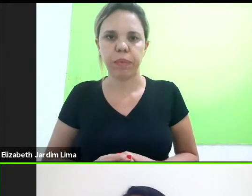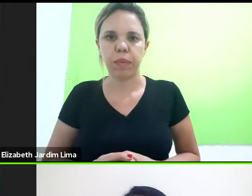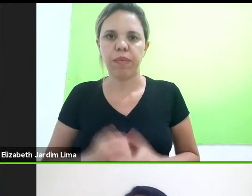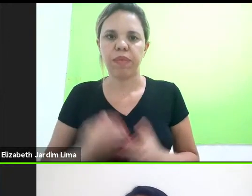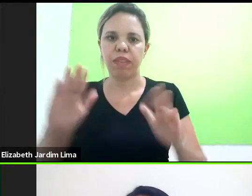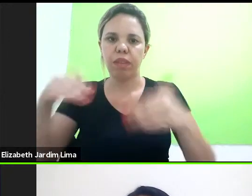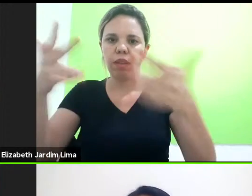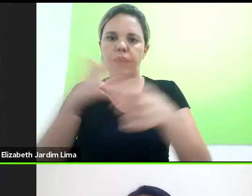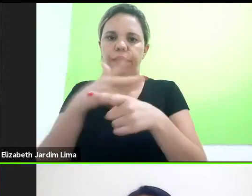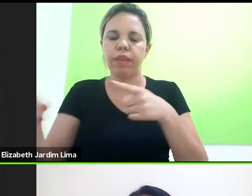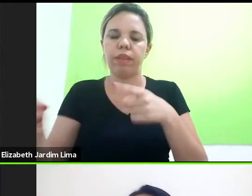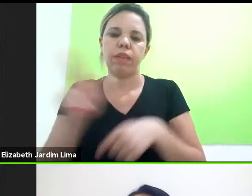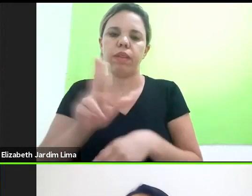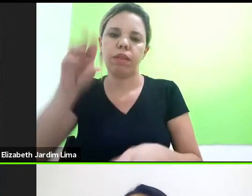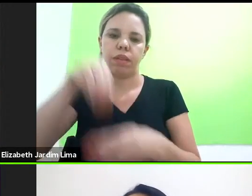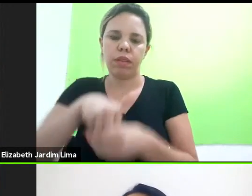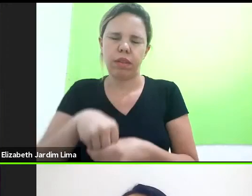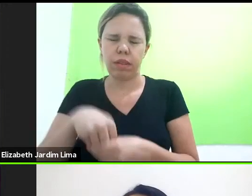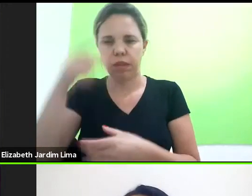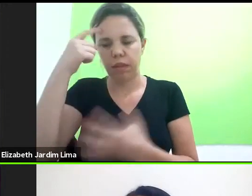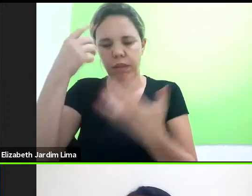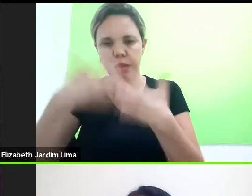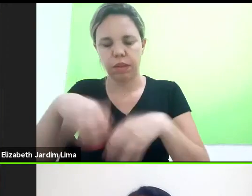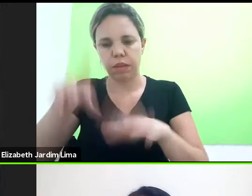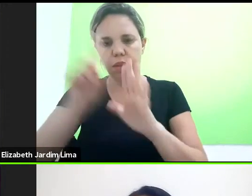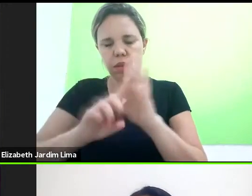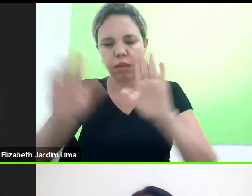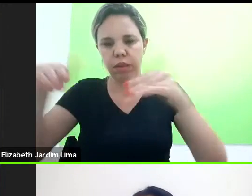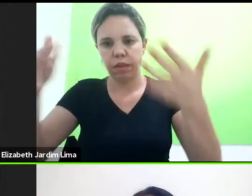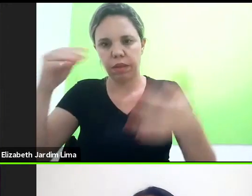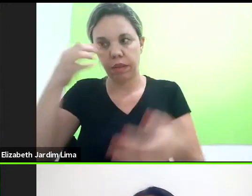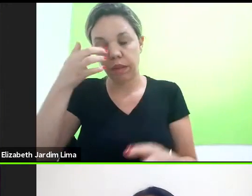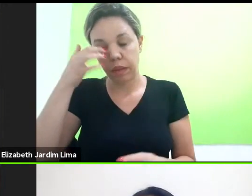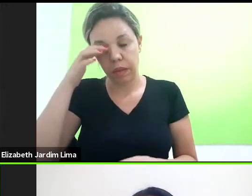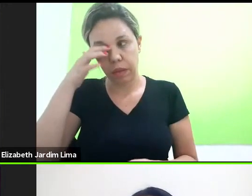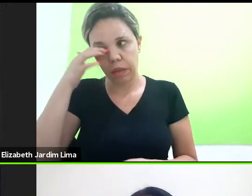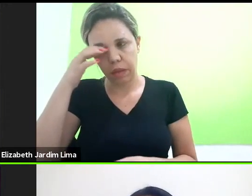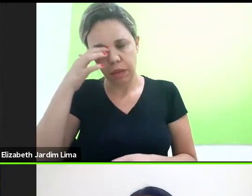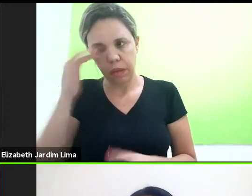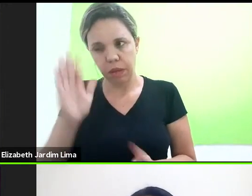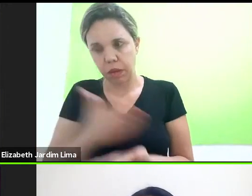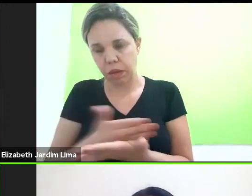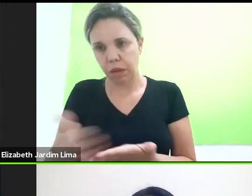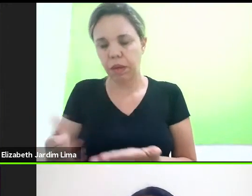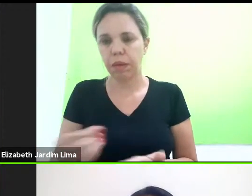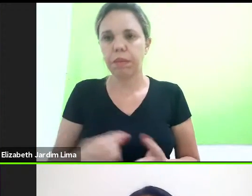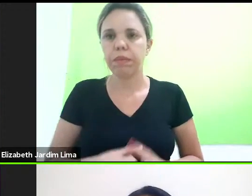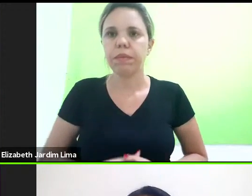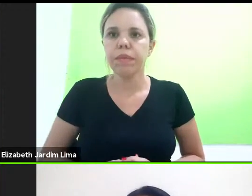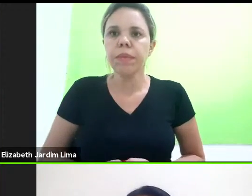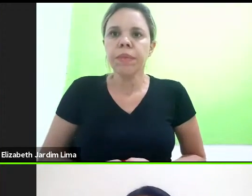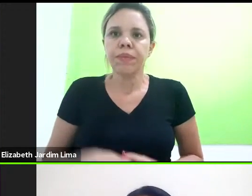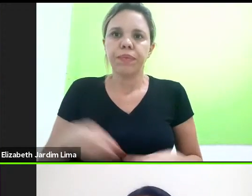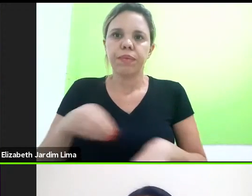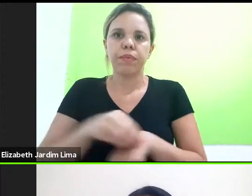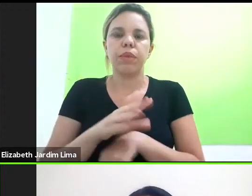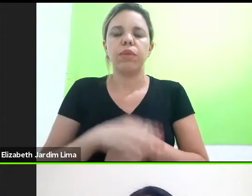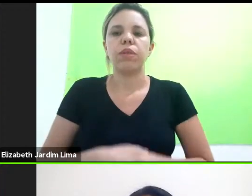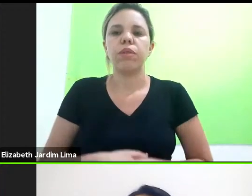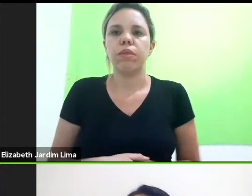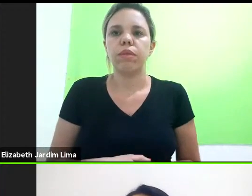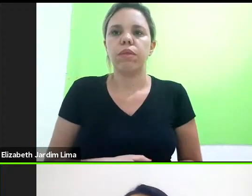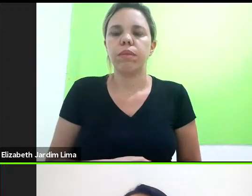das universidades, é você pensar o direito fora da caixinha, né? Já começa daí, de trazer para a realidade